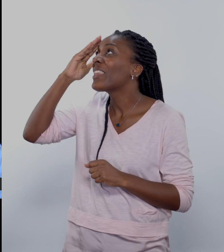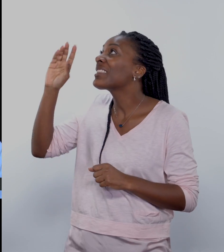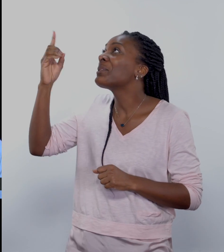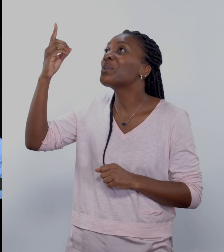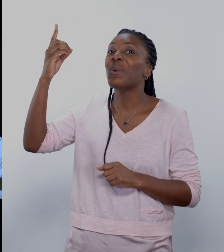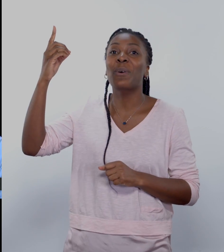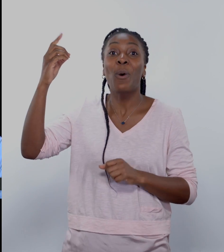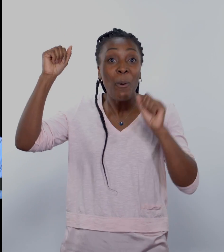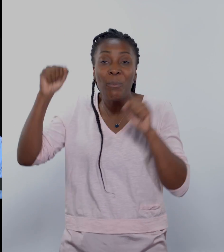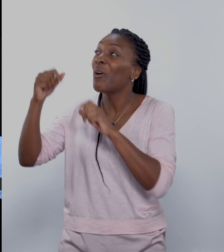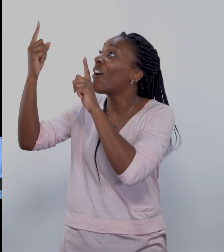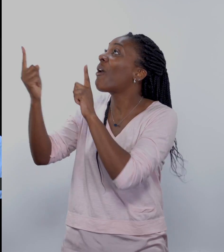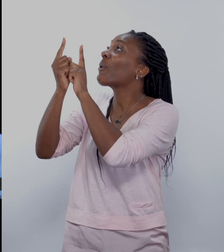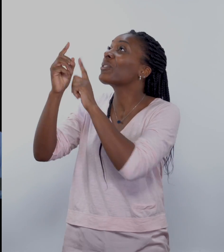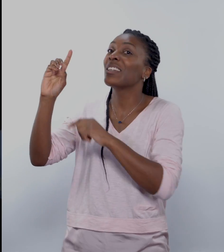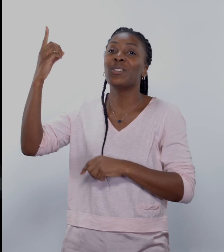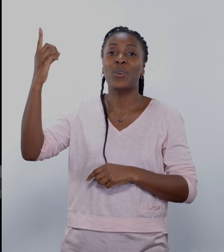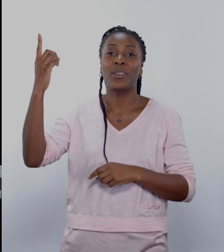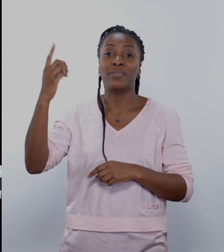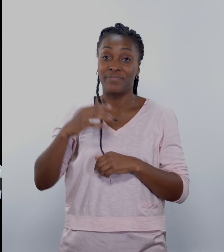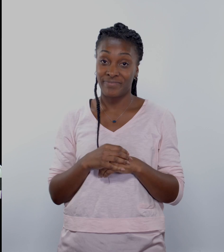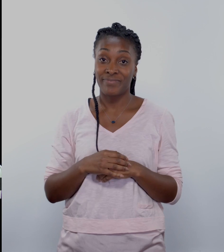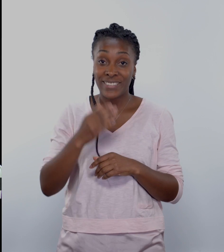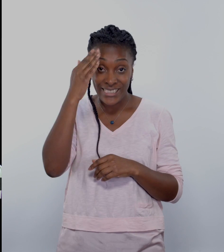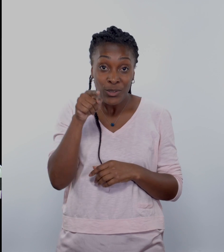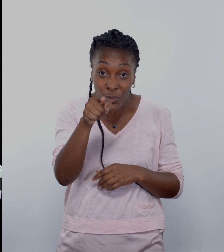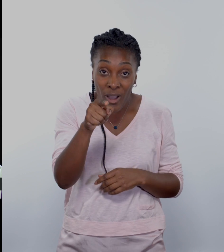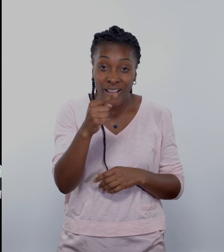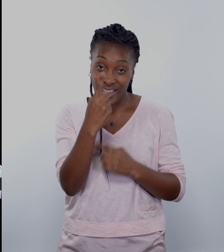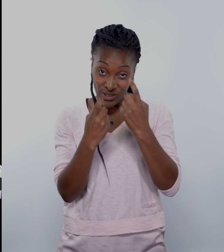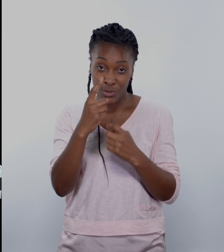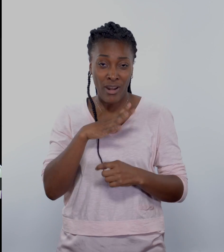connaître Dieu, on peut le rencontrer. Je t'invite, si tu as des